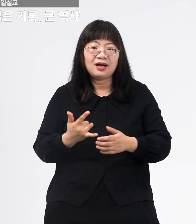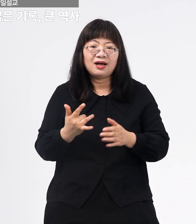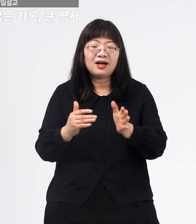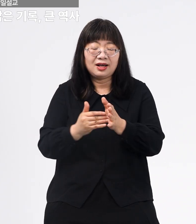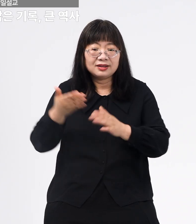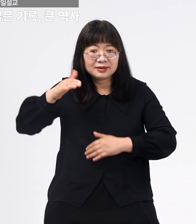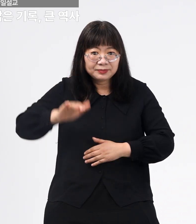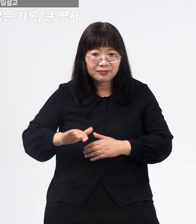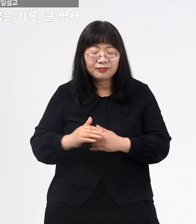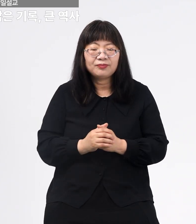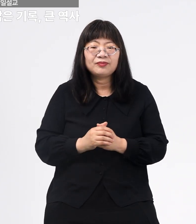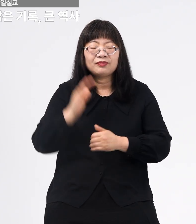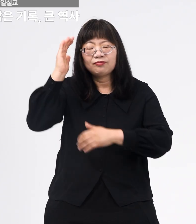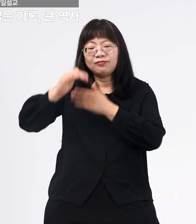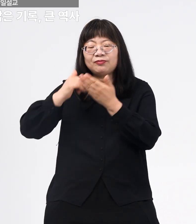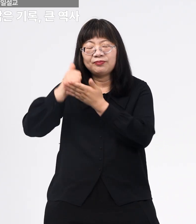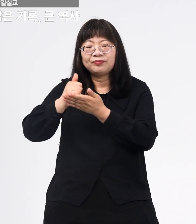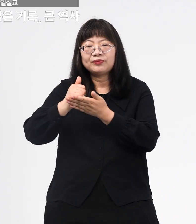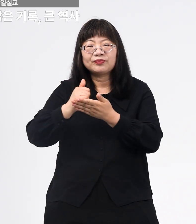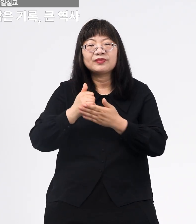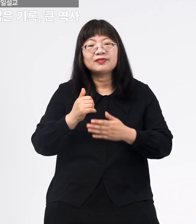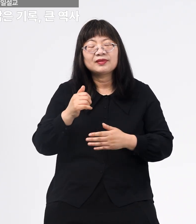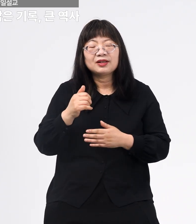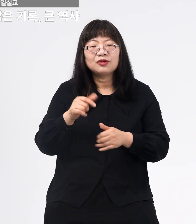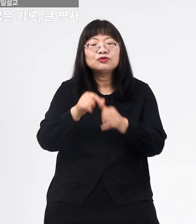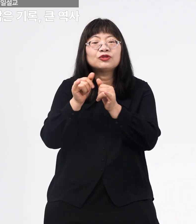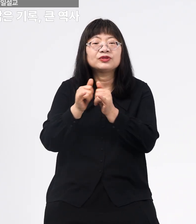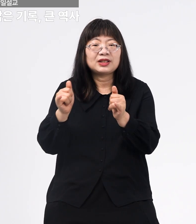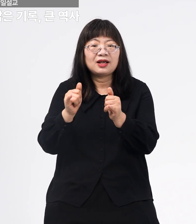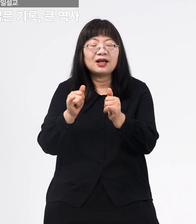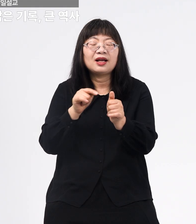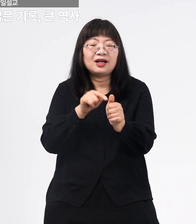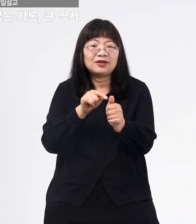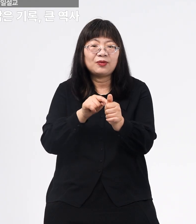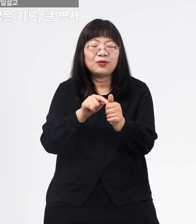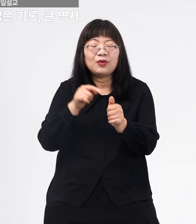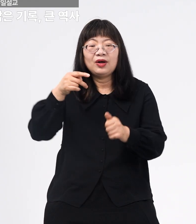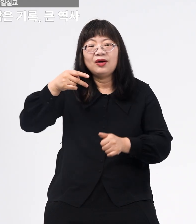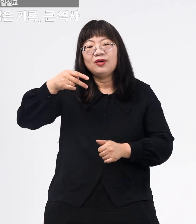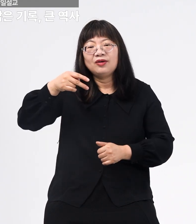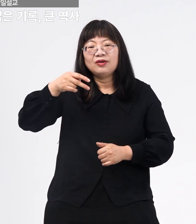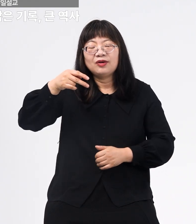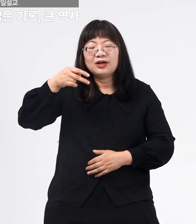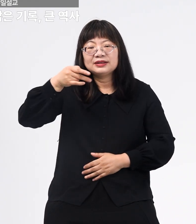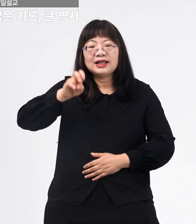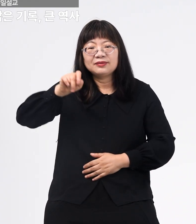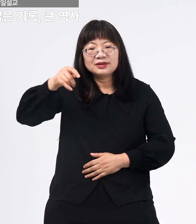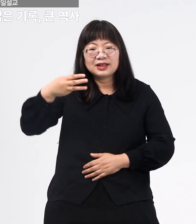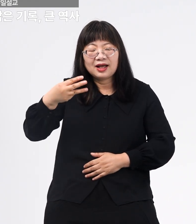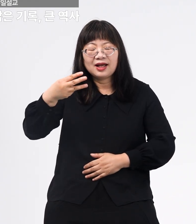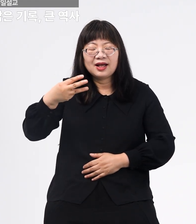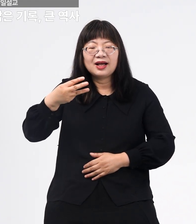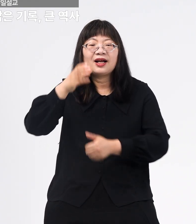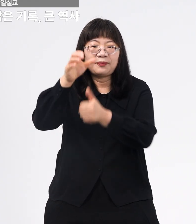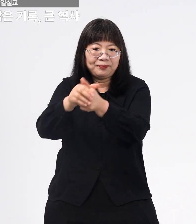그럼에도 불구하고 하나님은 이 삼갈을 뭘로 임명했다고요?